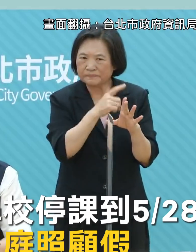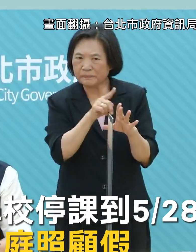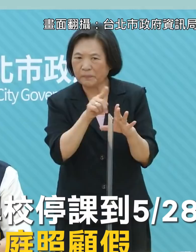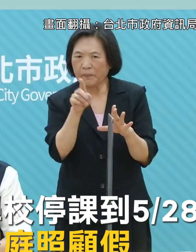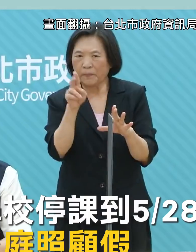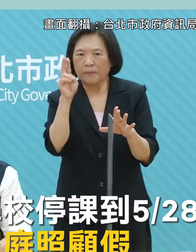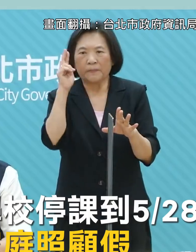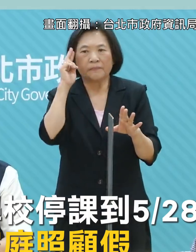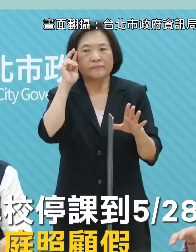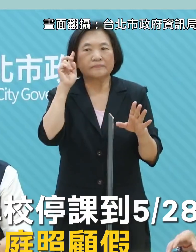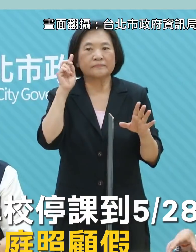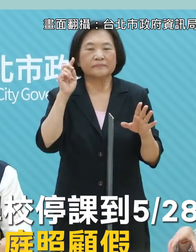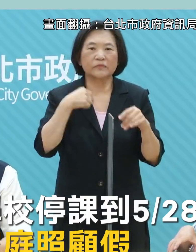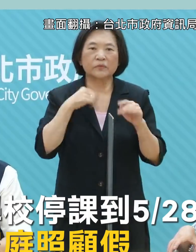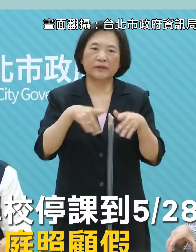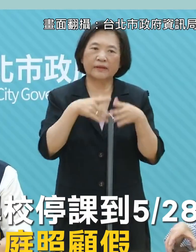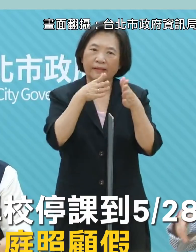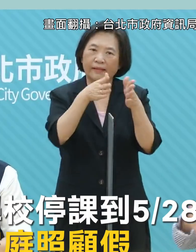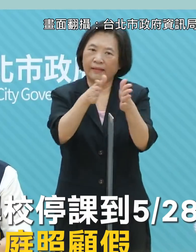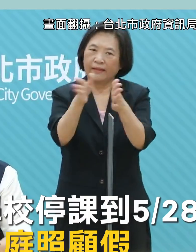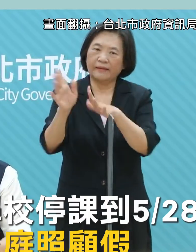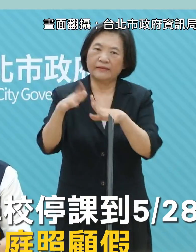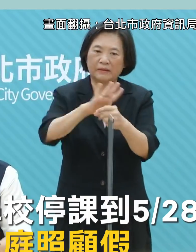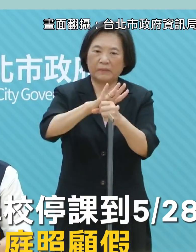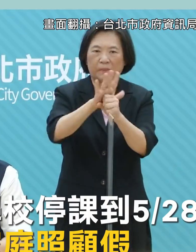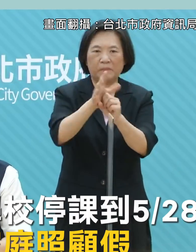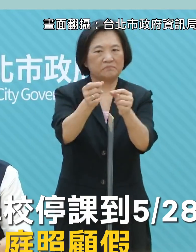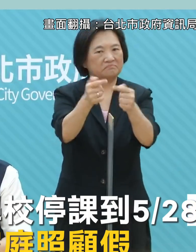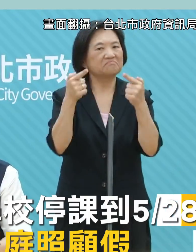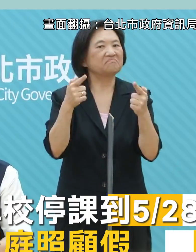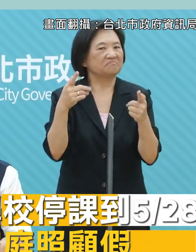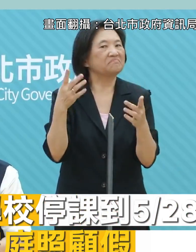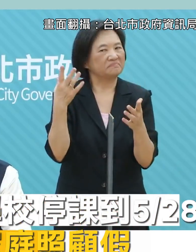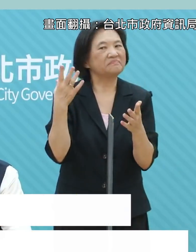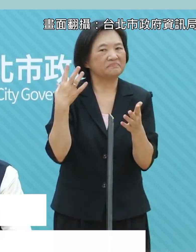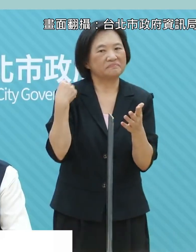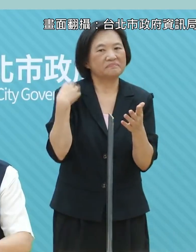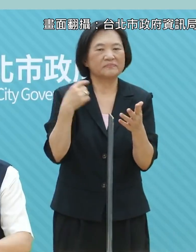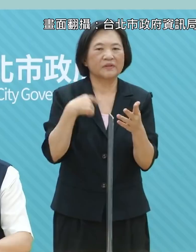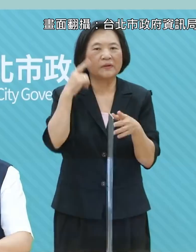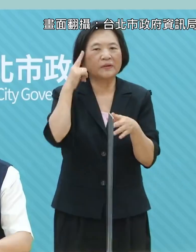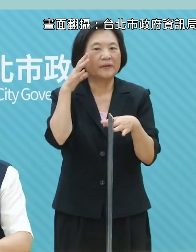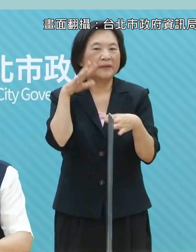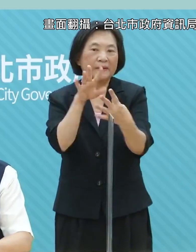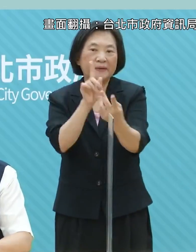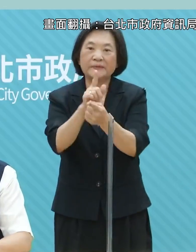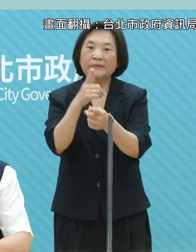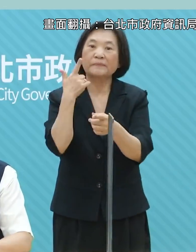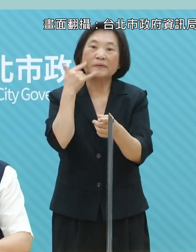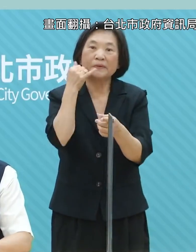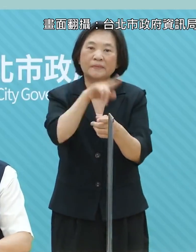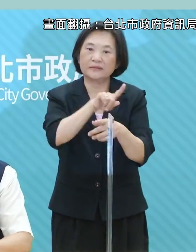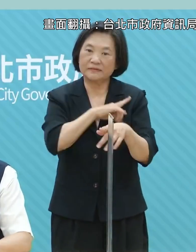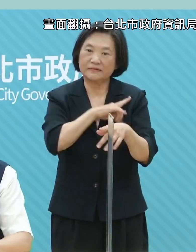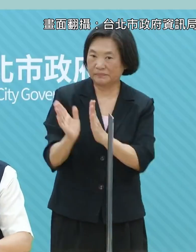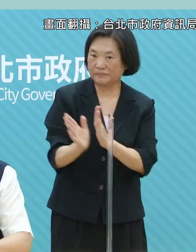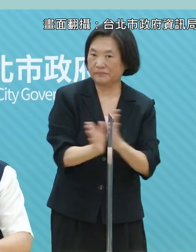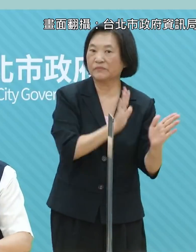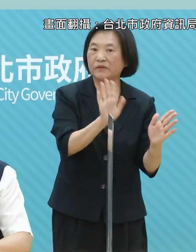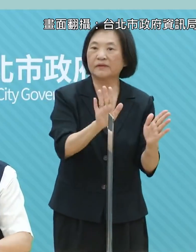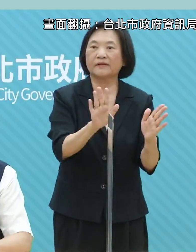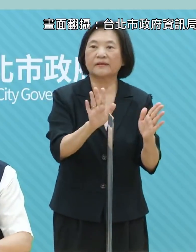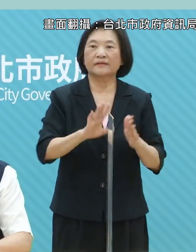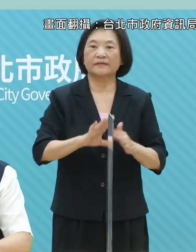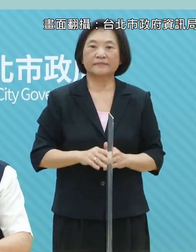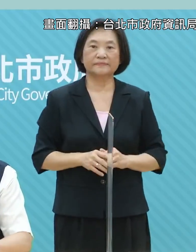宣布嘛哈。不过我们从自己快筛站的数字，还有我们自己临床上的观察哈，我们非常清